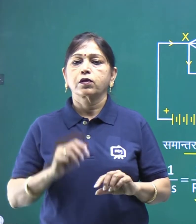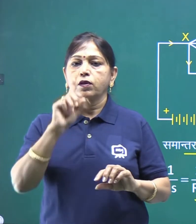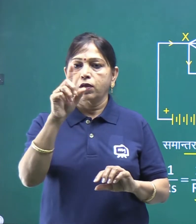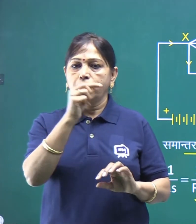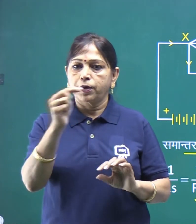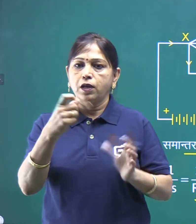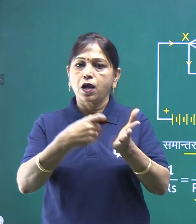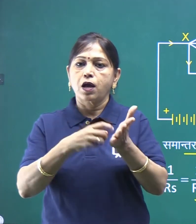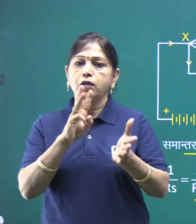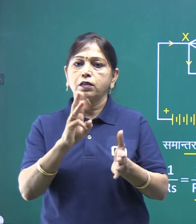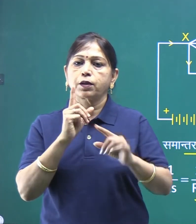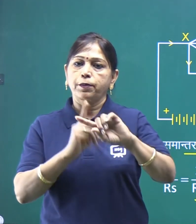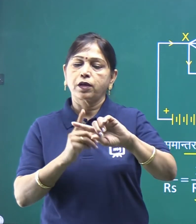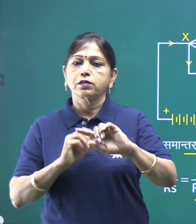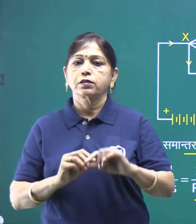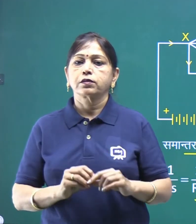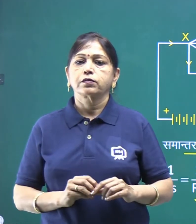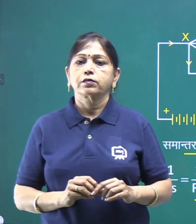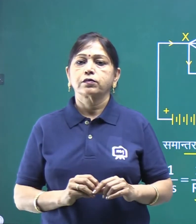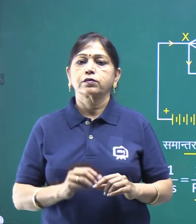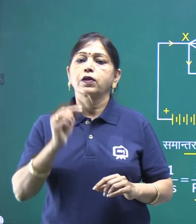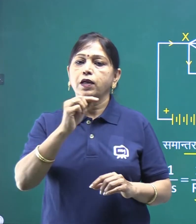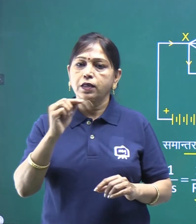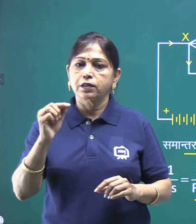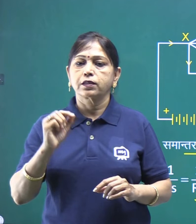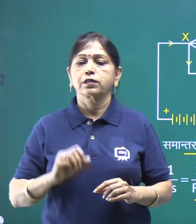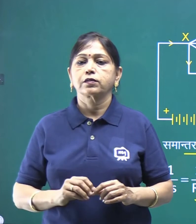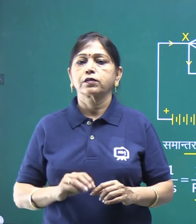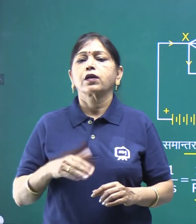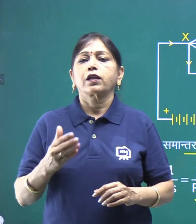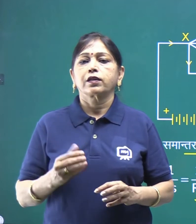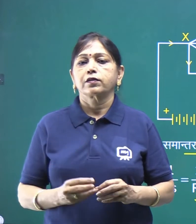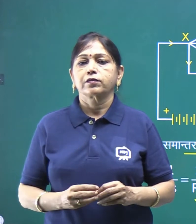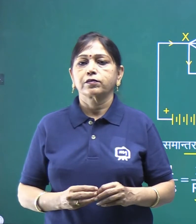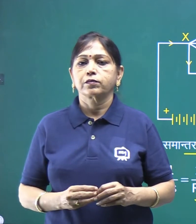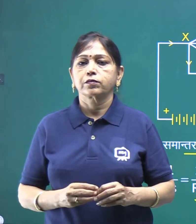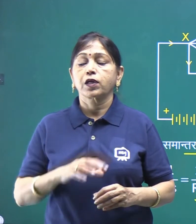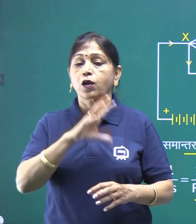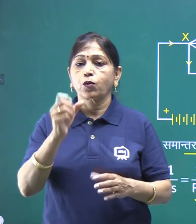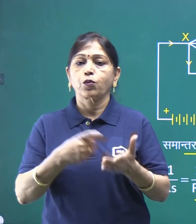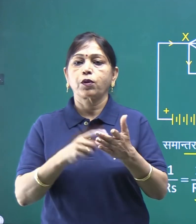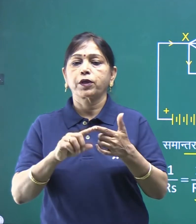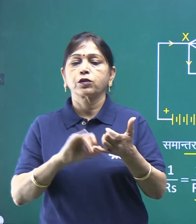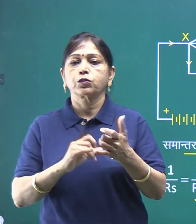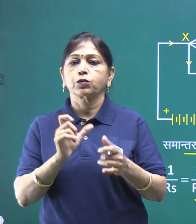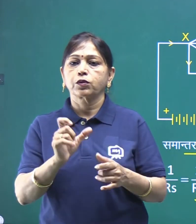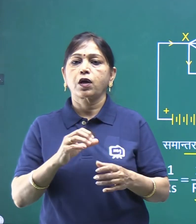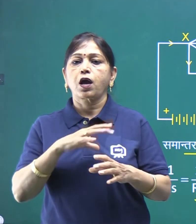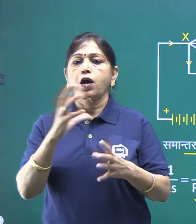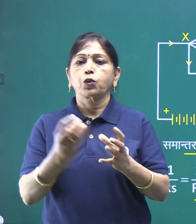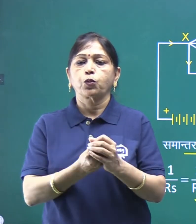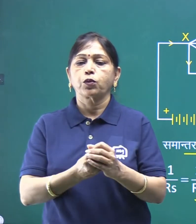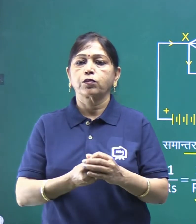1/R3 प्लस डैश डैश, यानी कुल प्रतिरोधों का